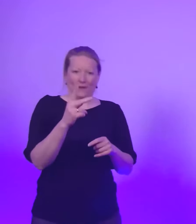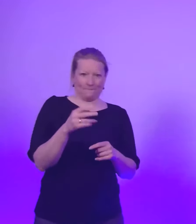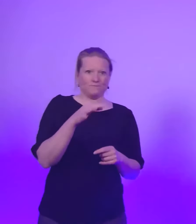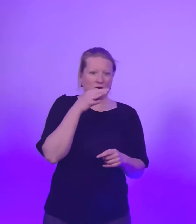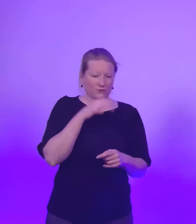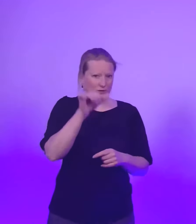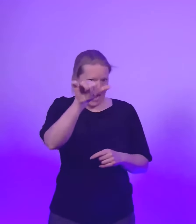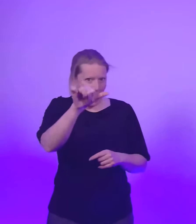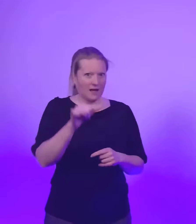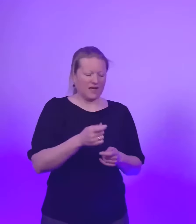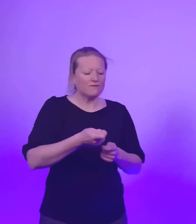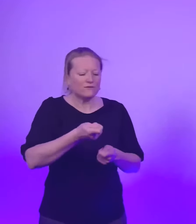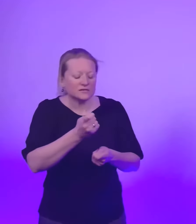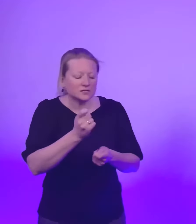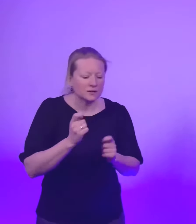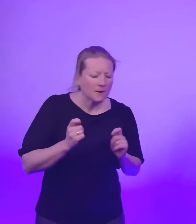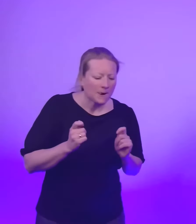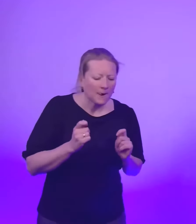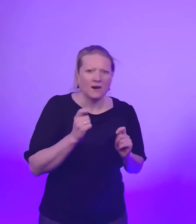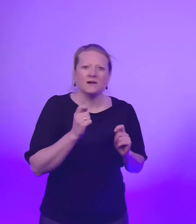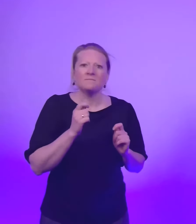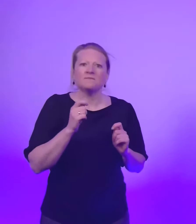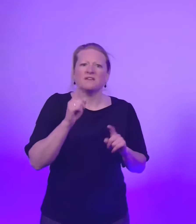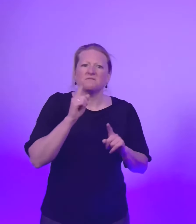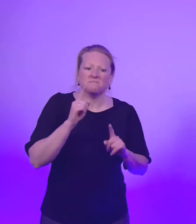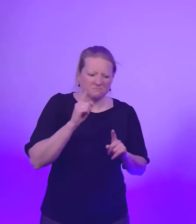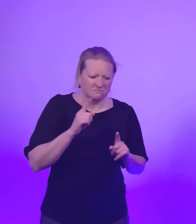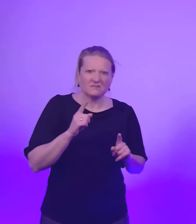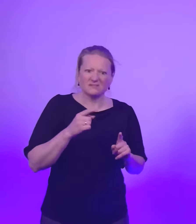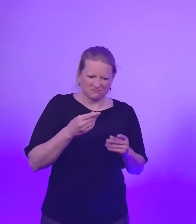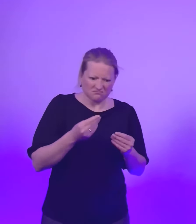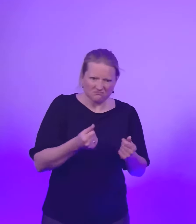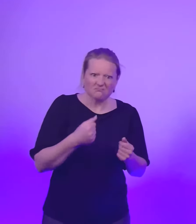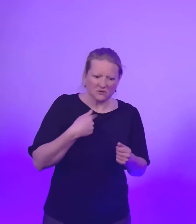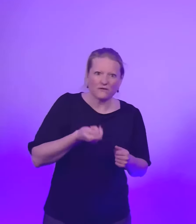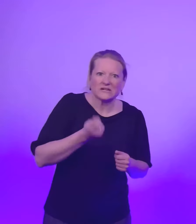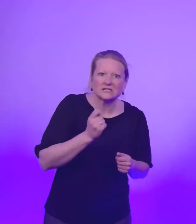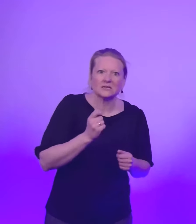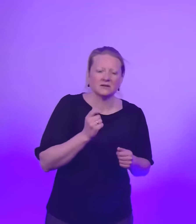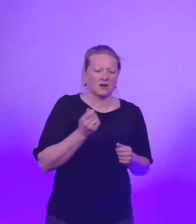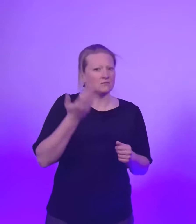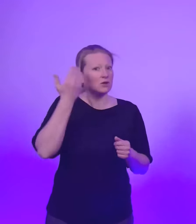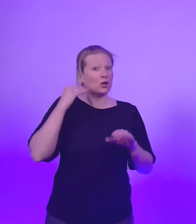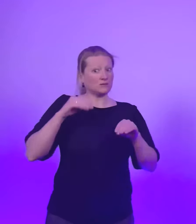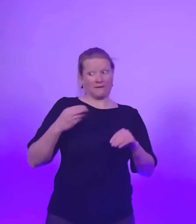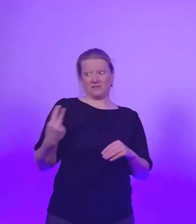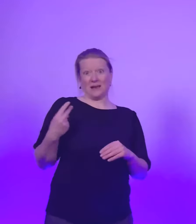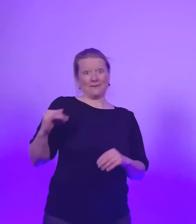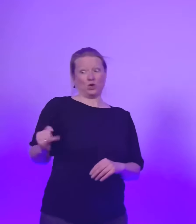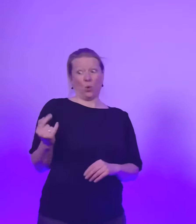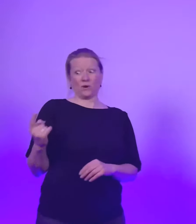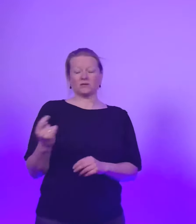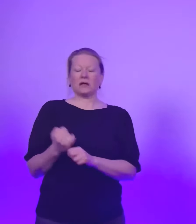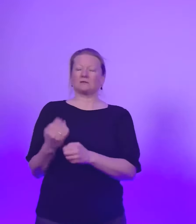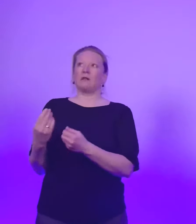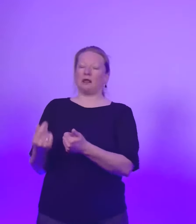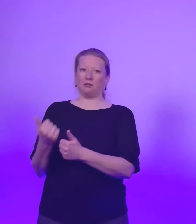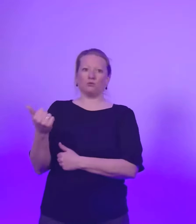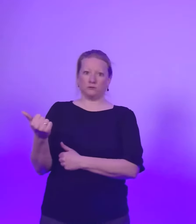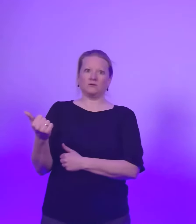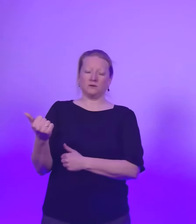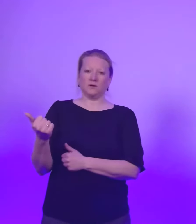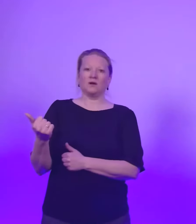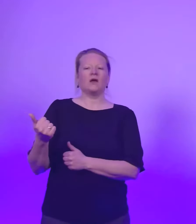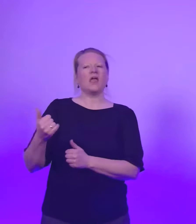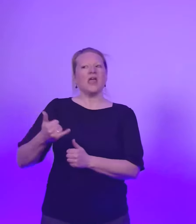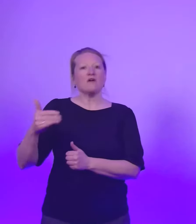vissen. Even kijken of dit mijn talent is, vissen. Kan je dat? Nou, ik heb het wel eens gedaan met Joris. En die is echt super goed erin. En die vong ook